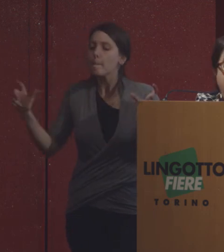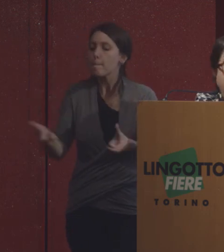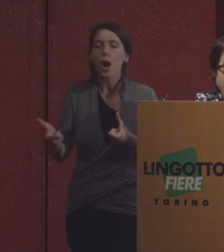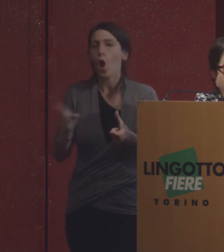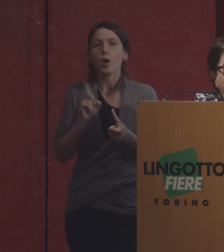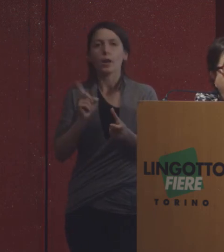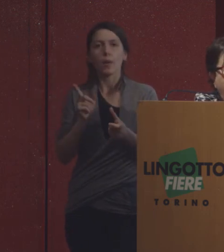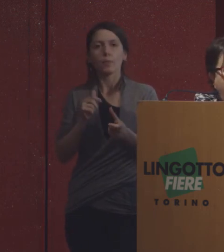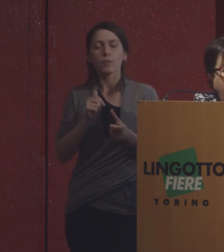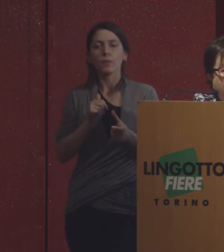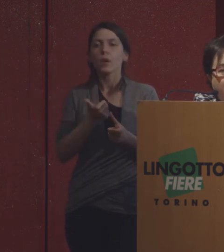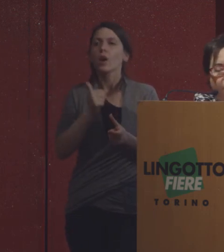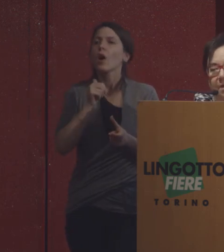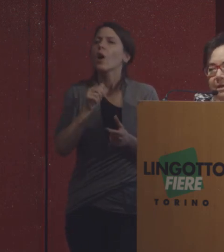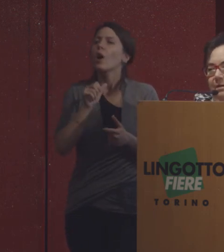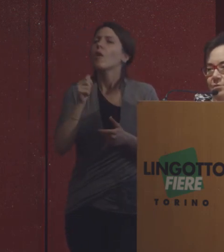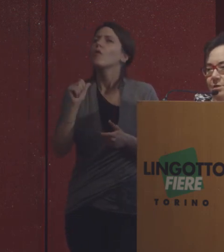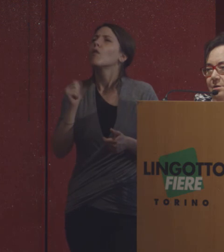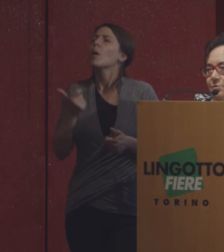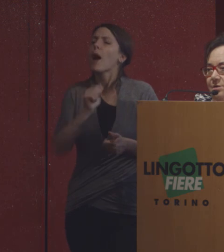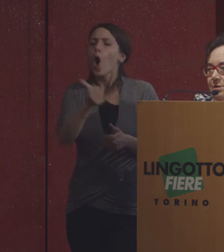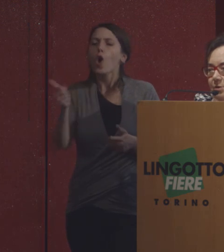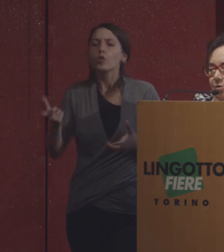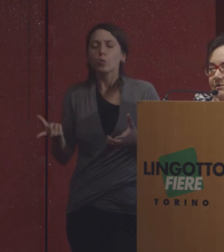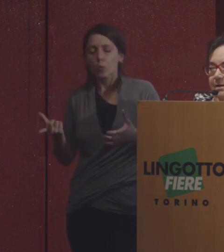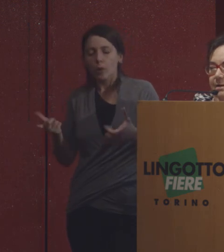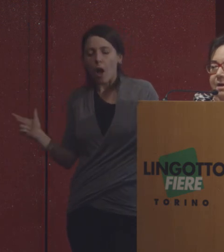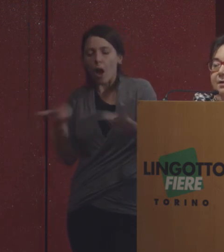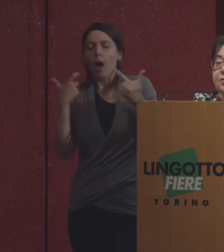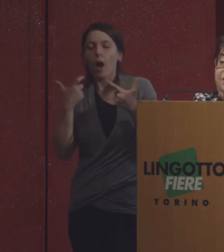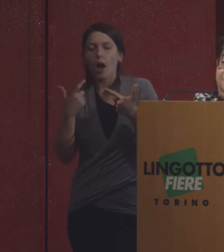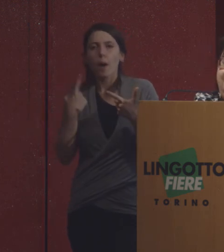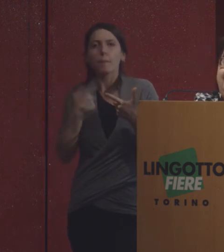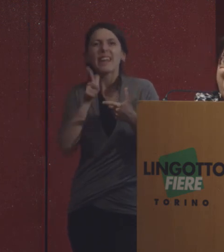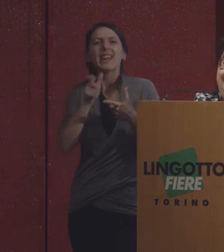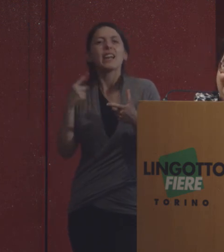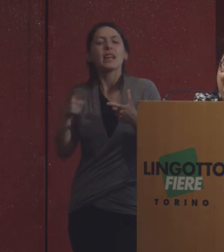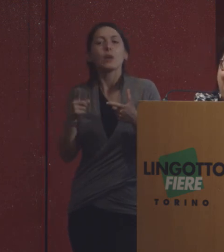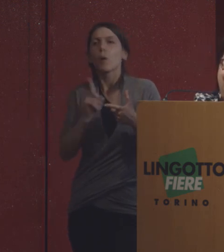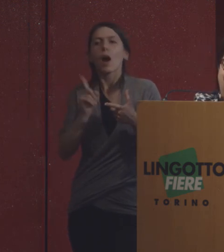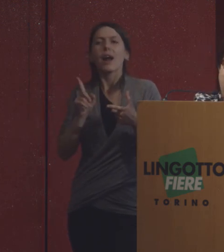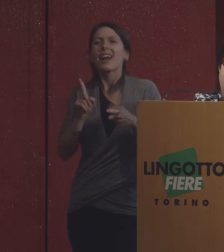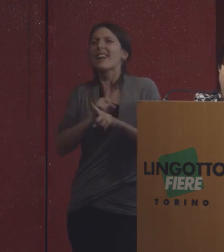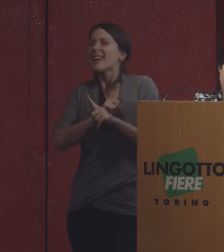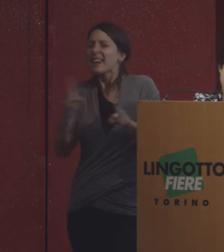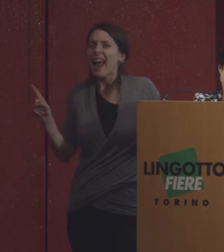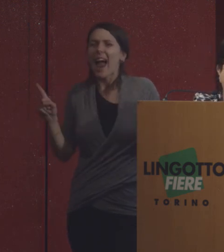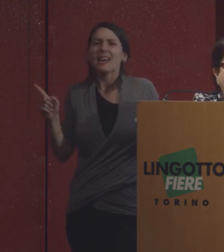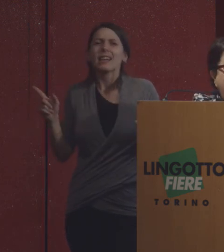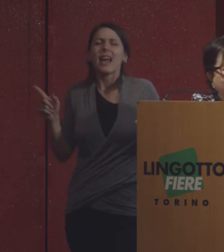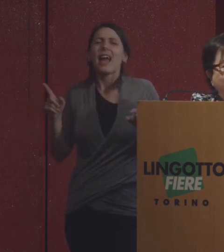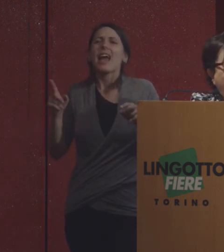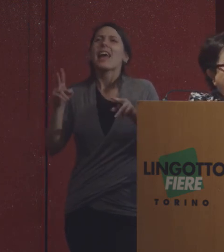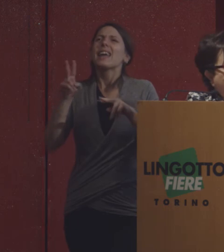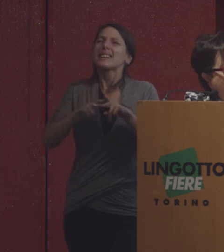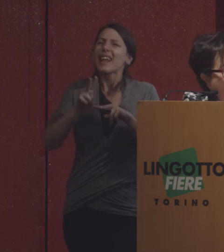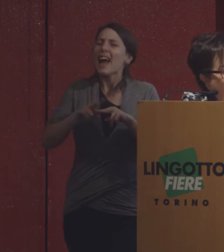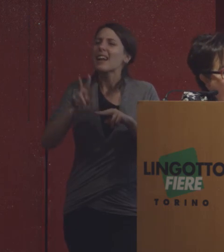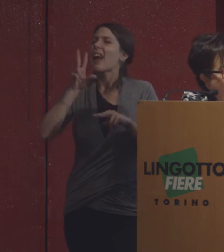Non inchiodare ciascuno all'idioma in cui si ritrova, non inchiodare neanche agli italiani che